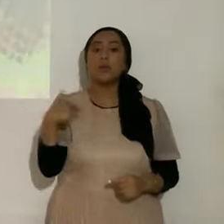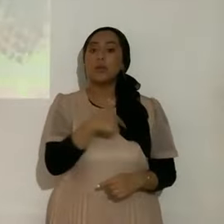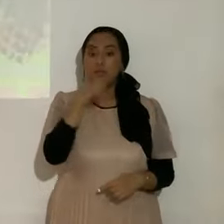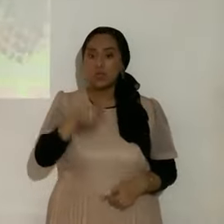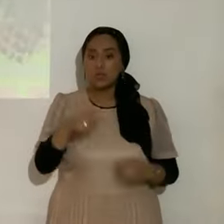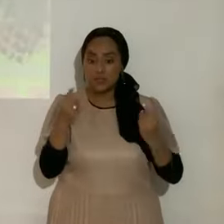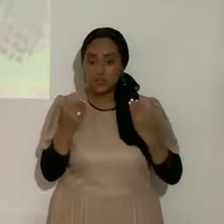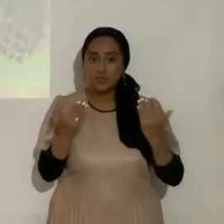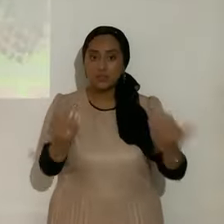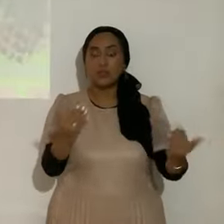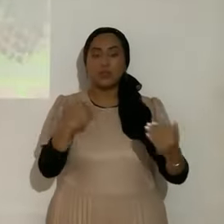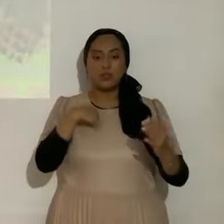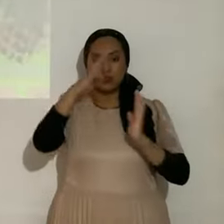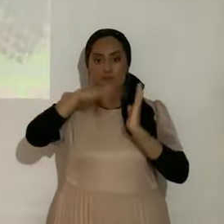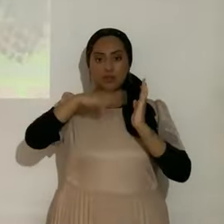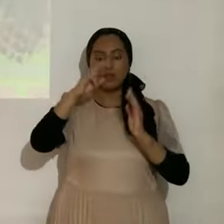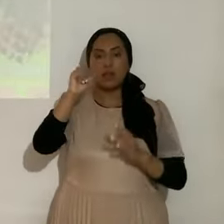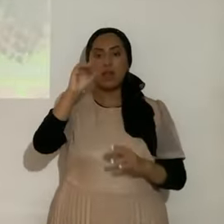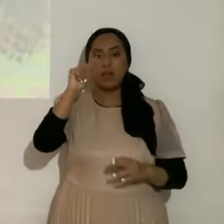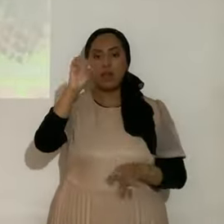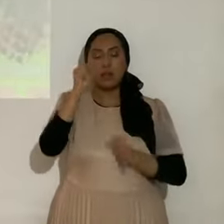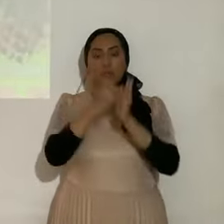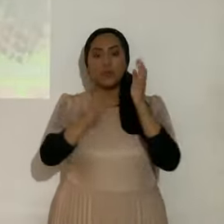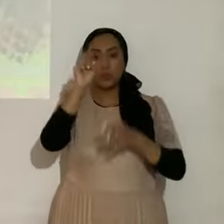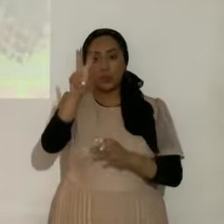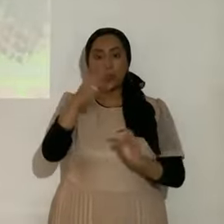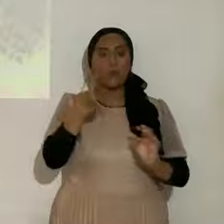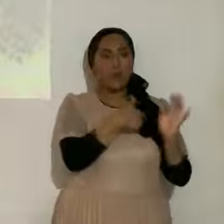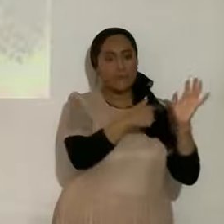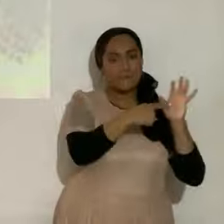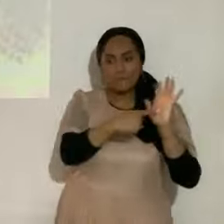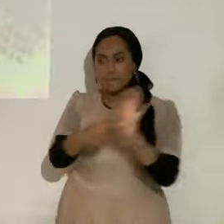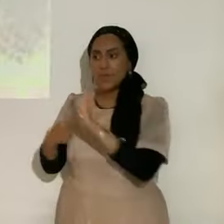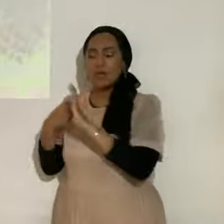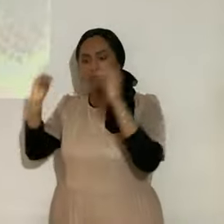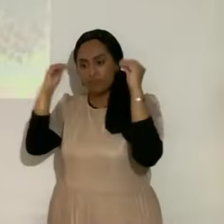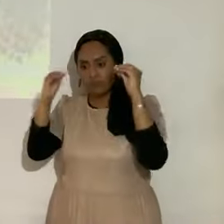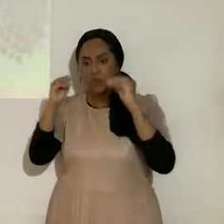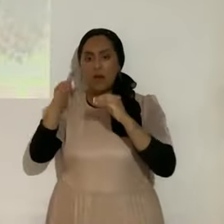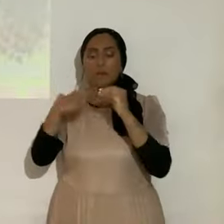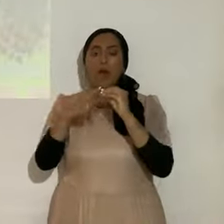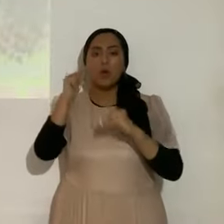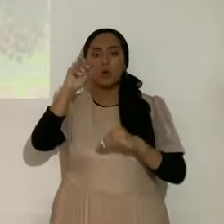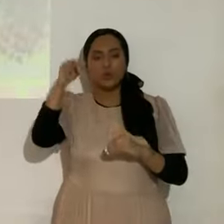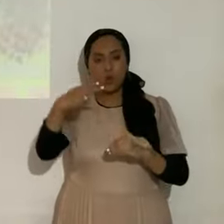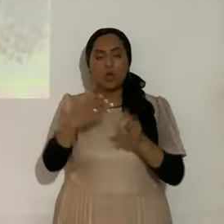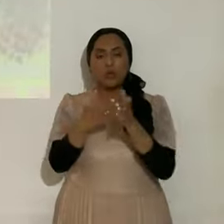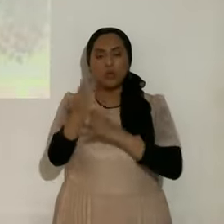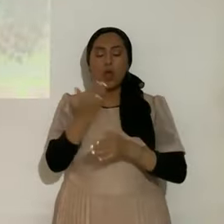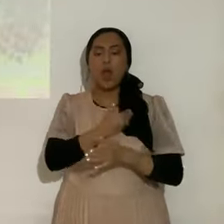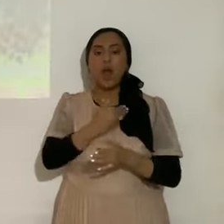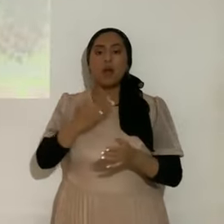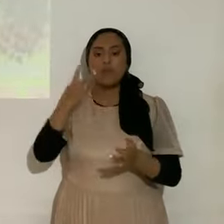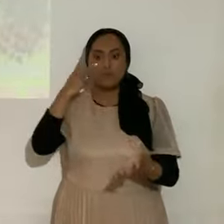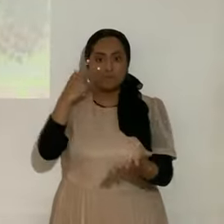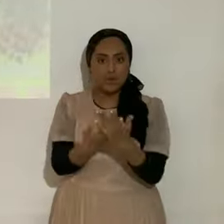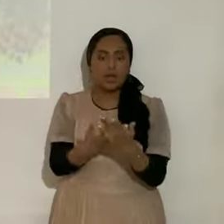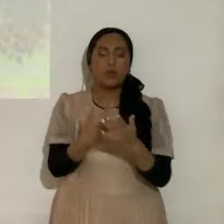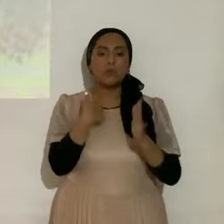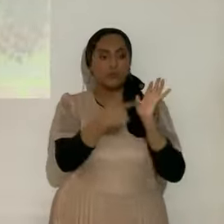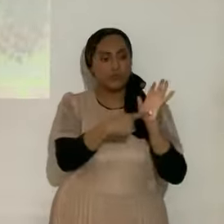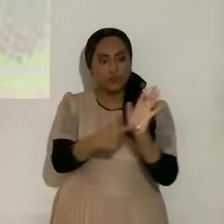que actuar, como leímos en Hechos capítulo 2, llevarlos al arrepentimiento, a través del testimonio, a través de